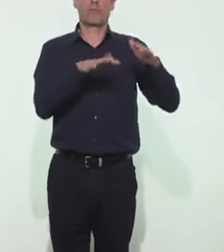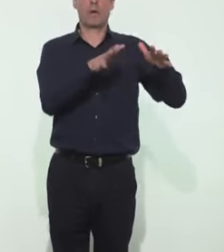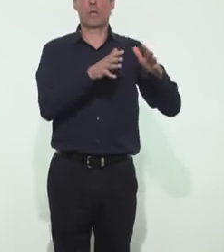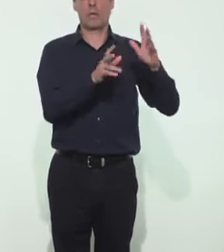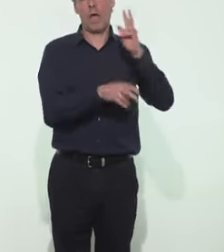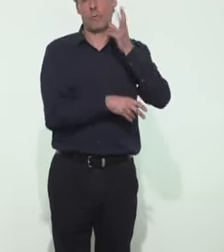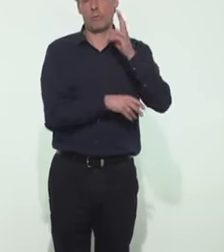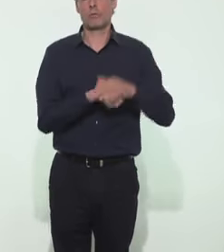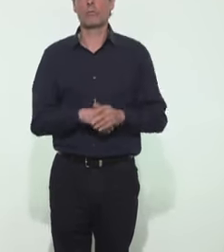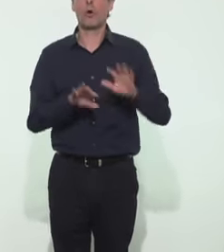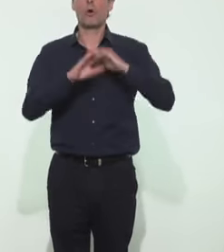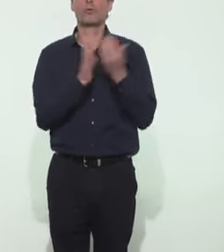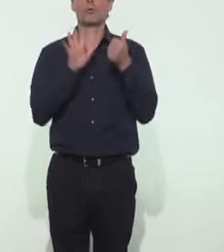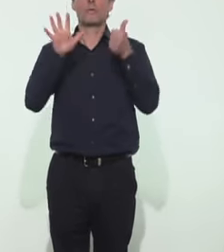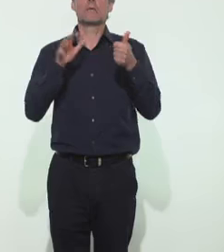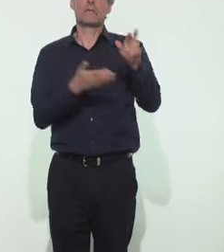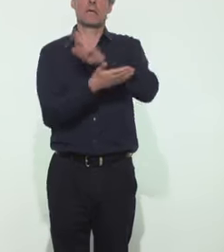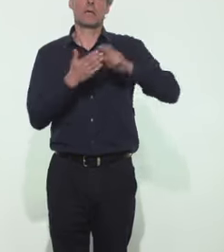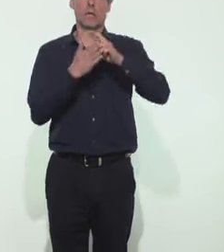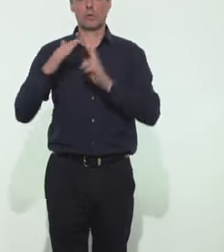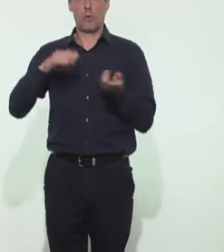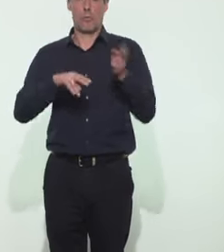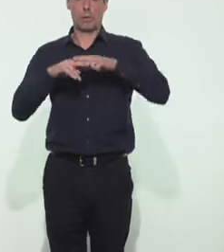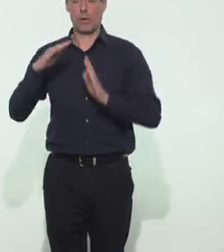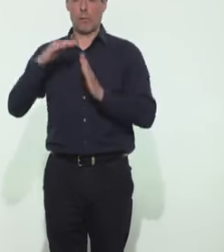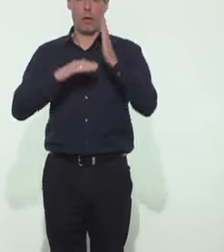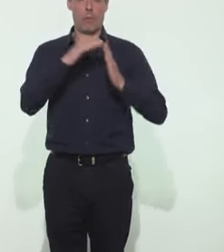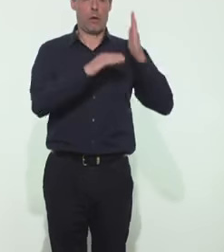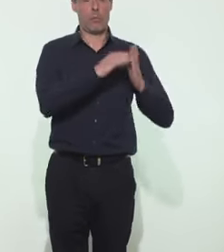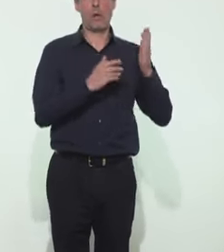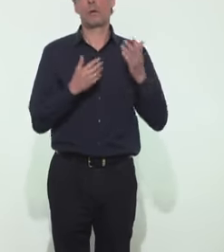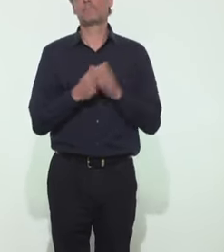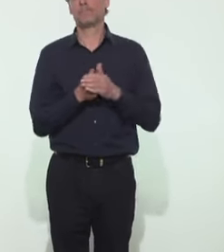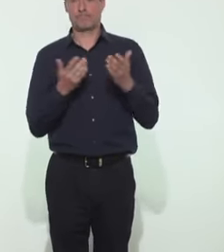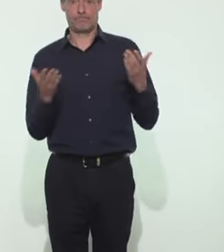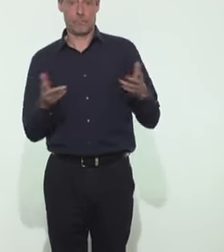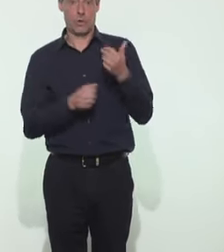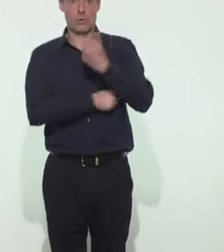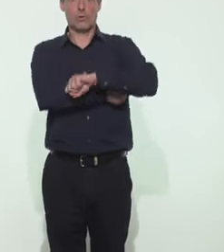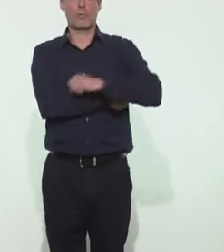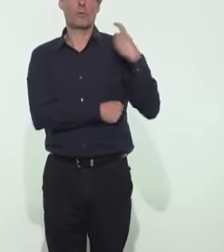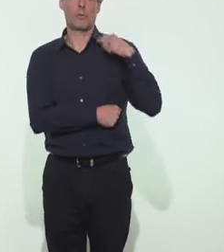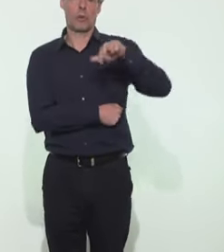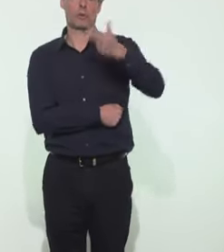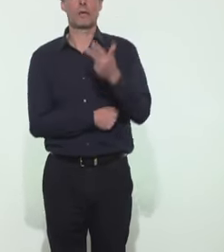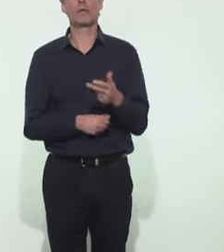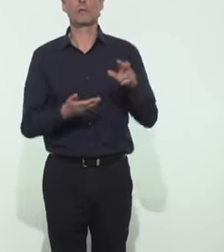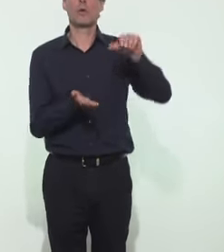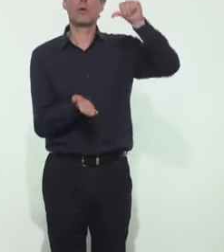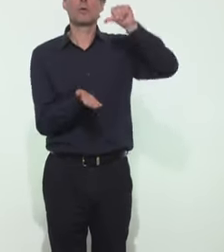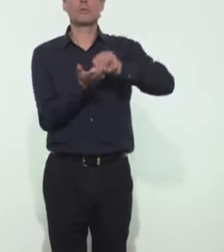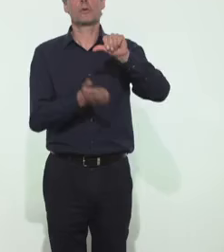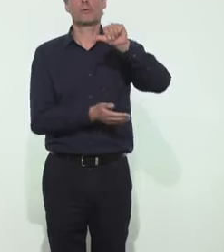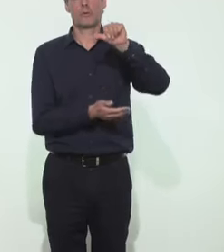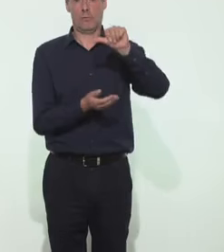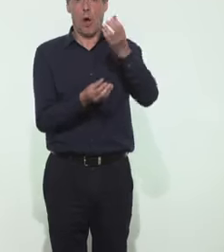six régions présentent un excès de mortalité par rapport à la mortalité attendue lors de cette semaine 13 la région centre val de loire